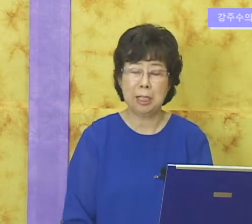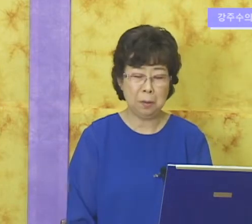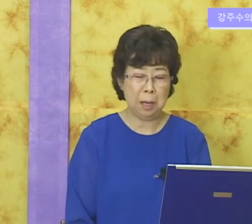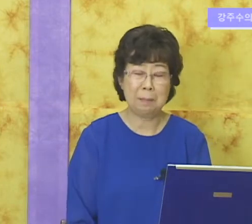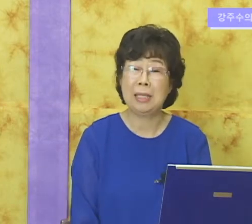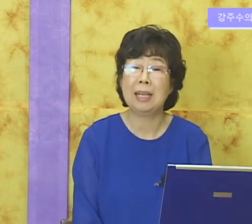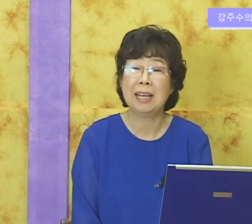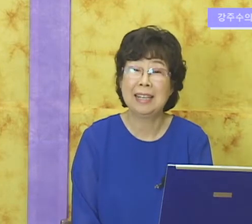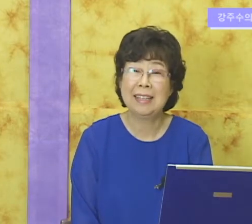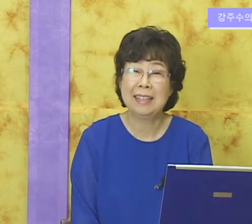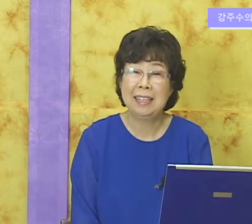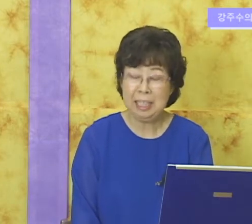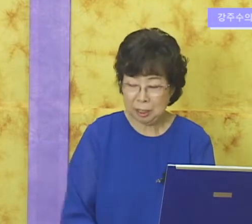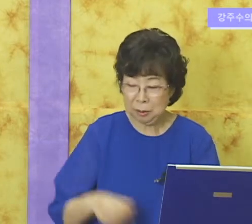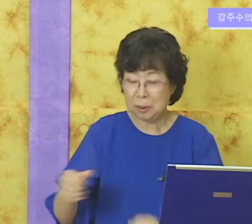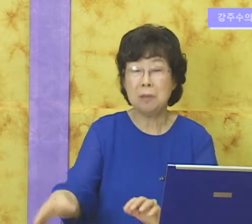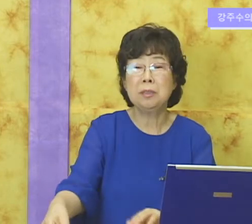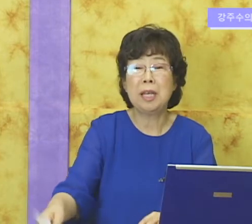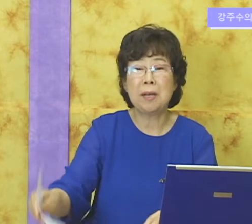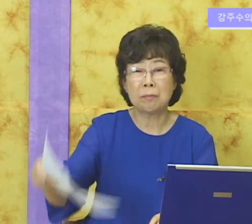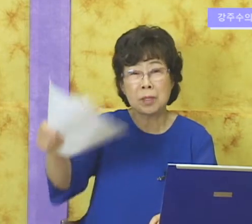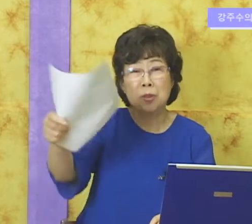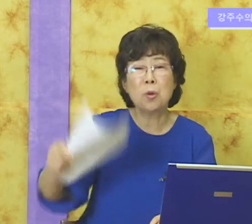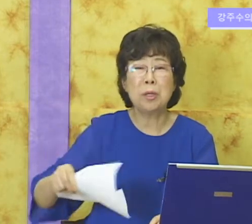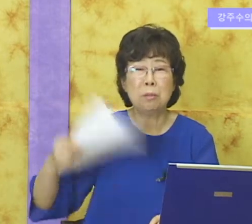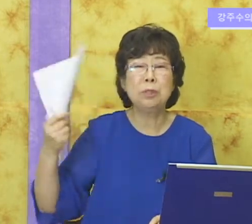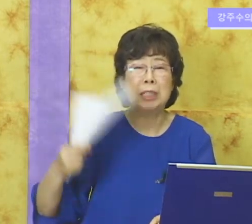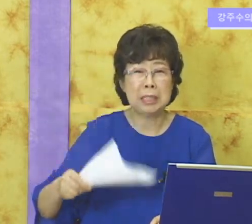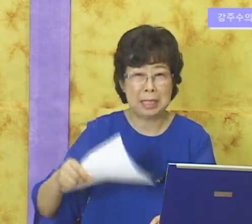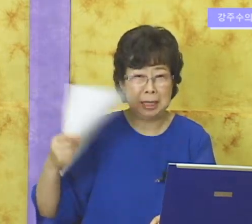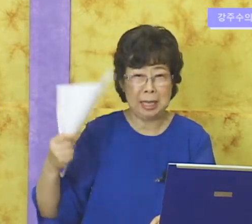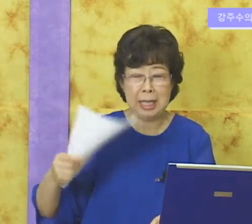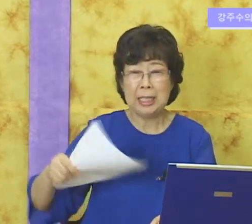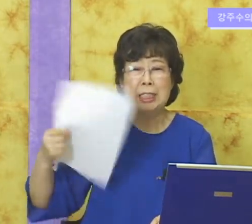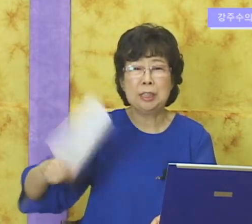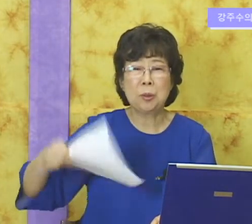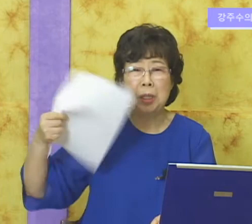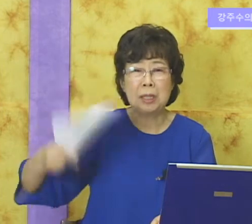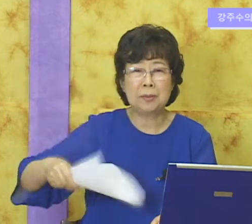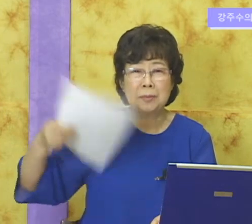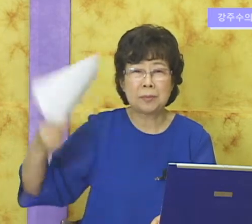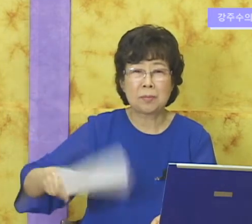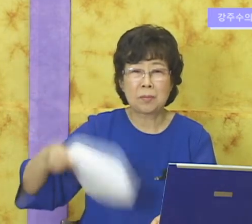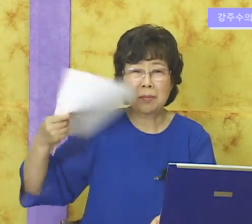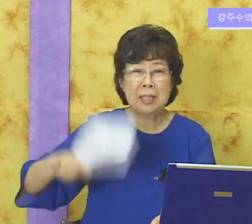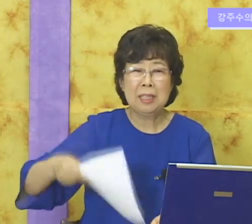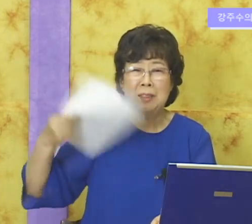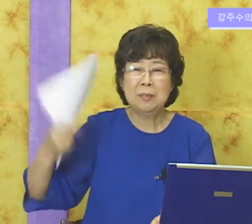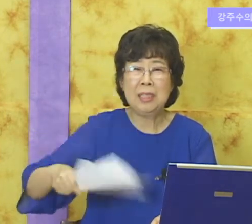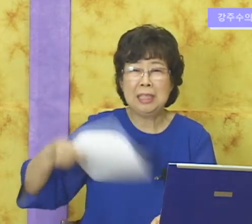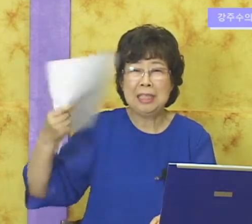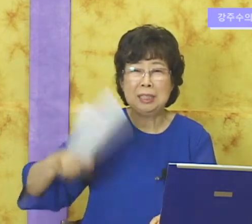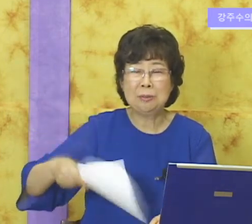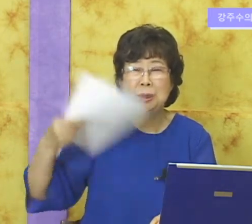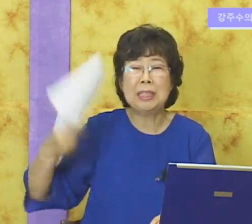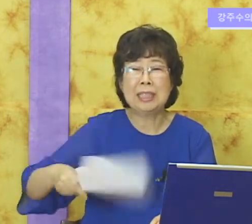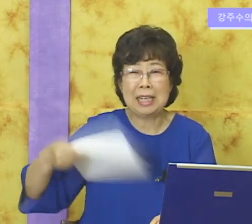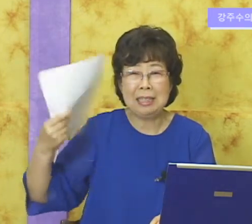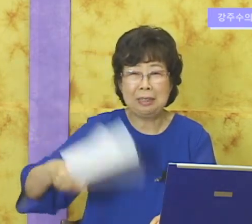내기도 합니다. 그리고 더울 때 종이로 부채질 할 때 이 소리, 우리는 이 부채질 하더라도